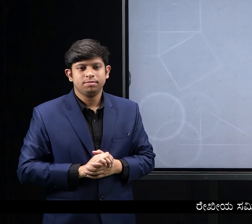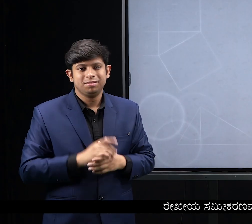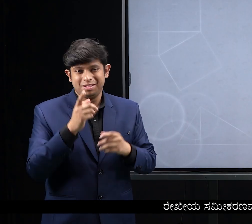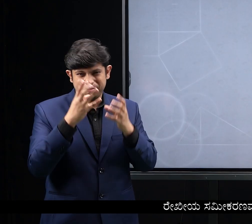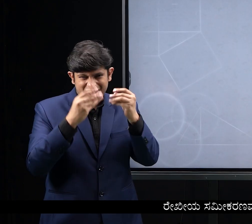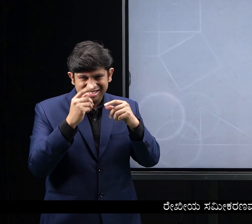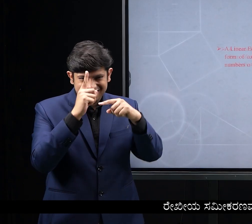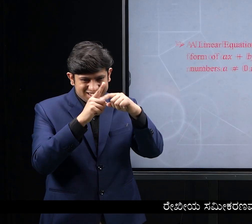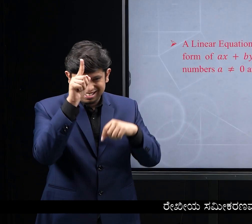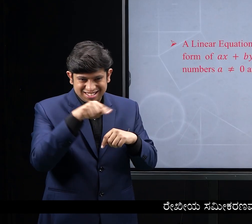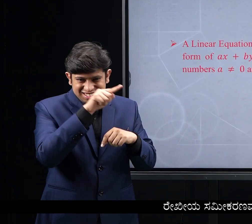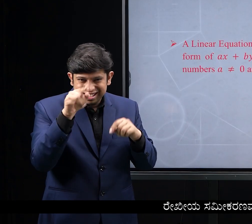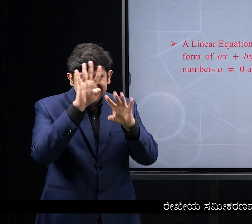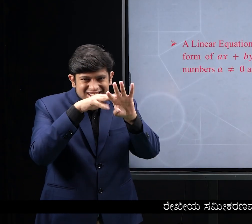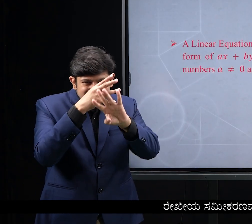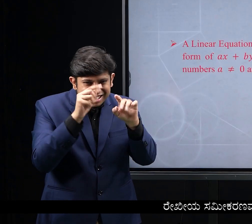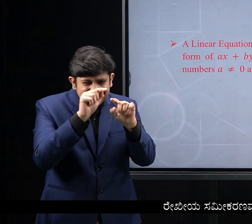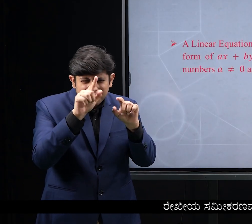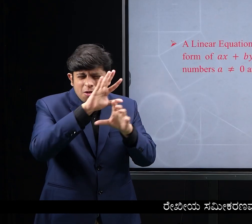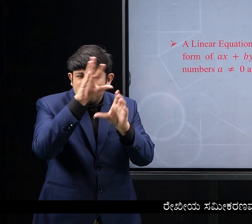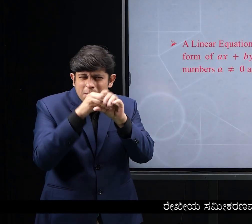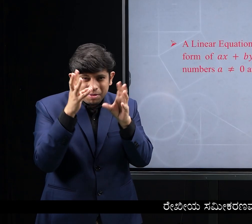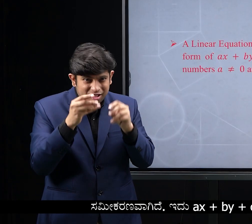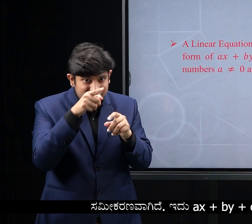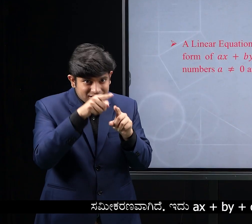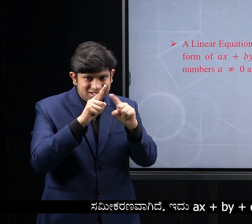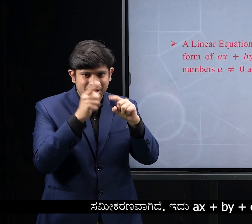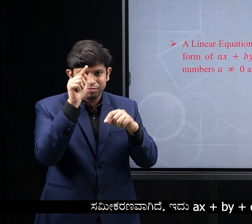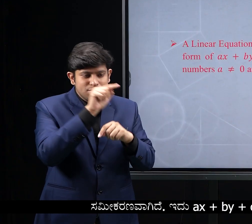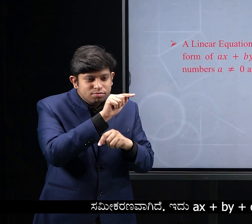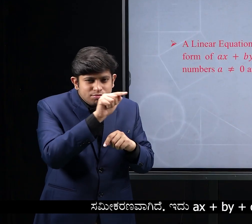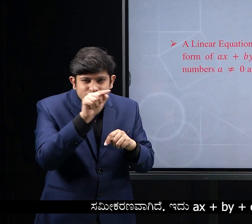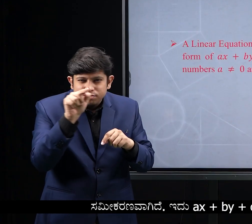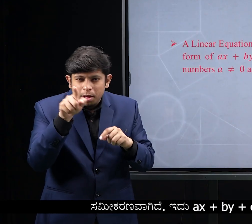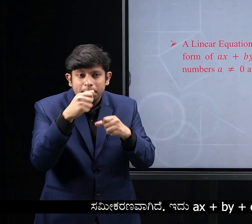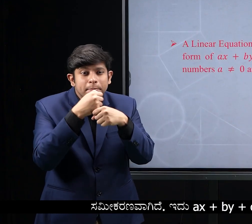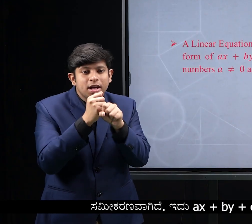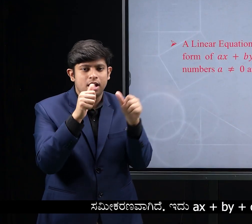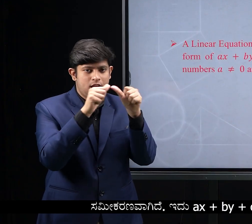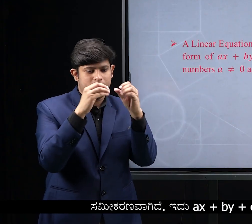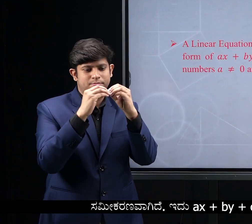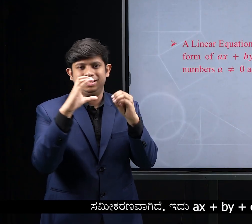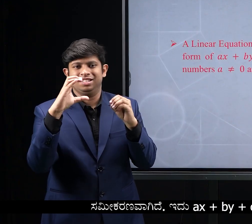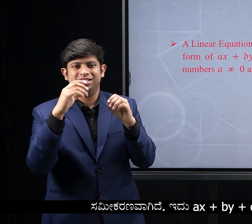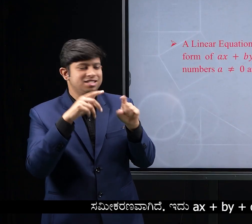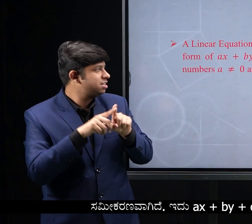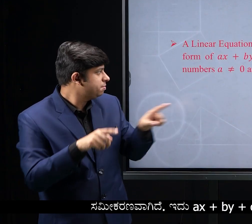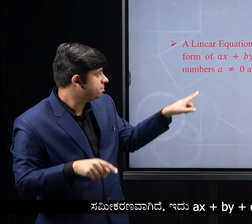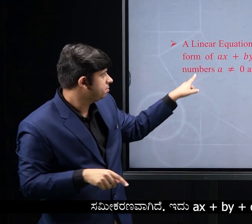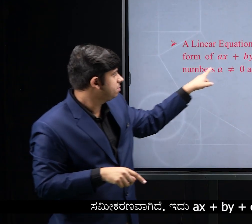ರೇಖೀಯ ಸಮೀಕರಣವು ಸರಳ ರೇಖೀಯ ಸಮೀಕರಣವಾಗಿದೆ. ಇದು ax + by + c = 0 ರೂಪದಲ್ಲಿದೆ.